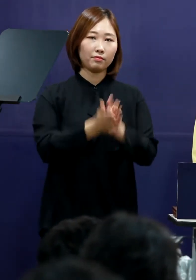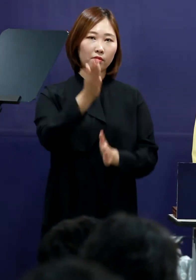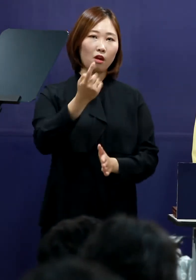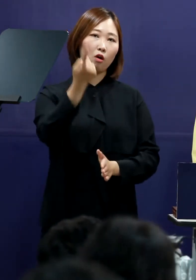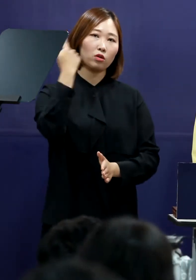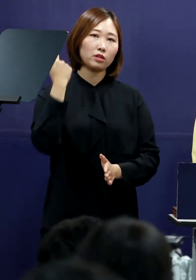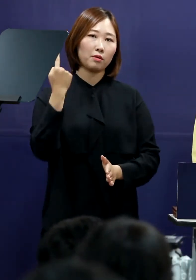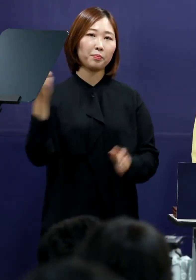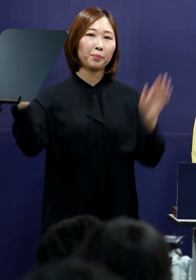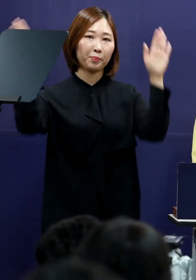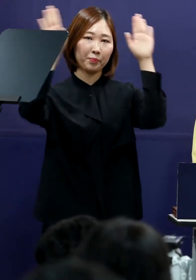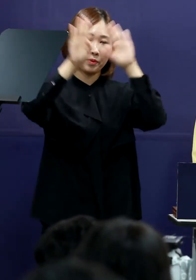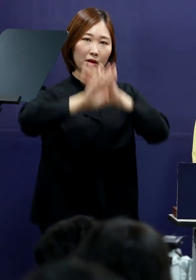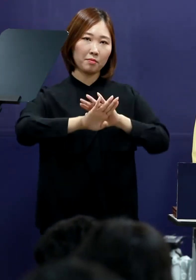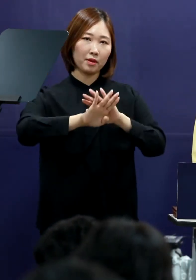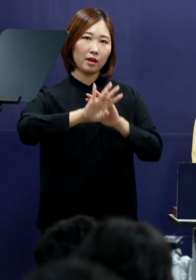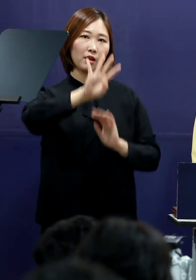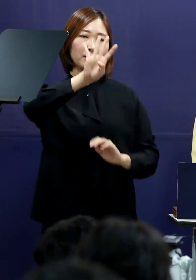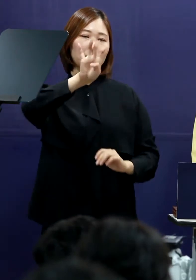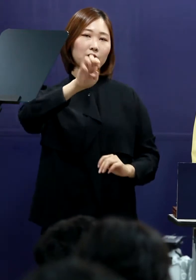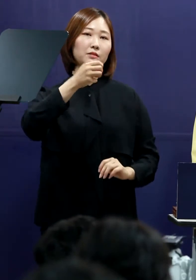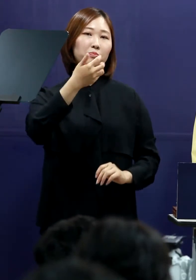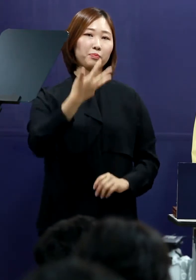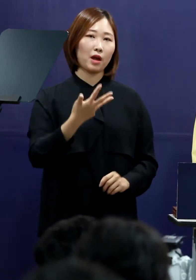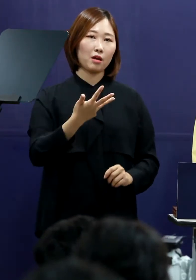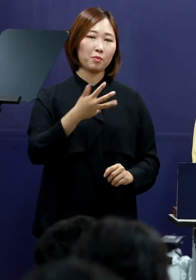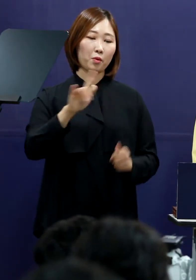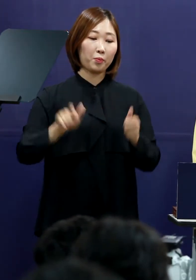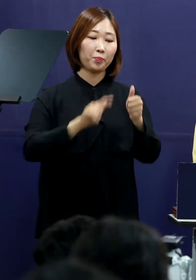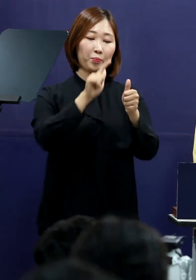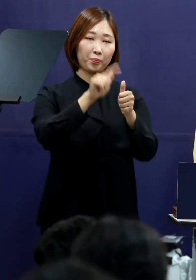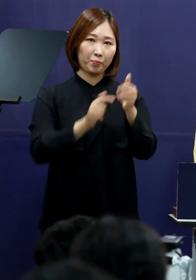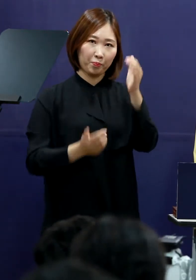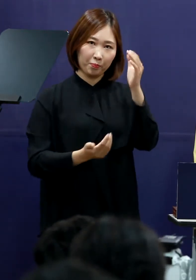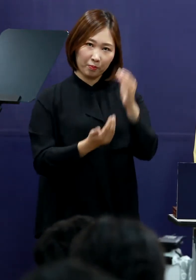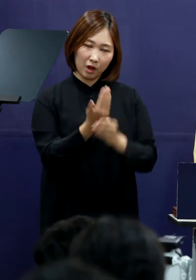저녁에 48번 확진자가 발생했습니다.